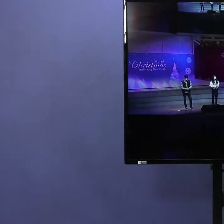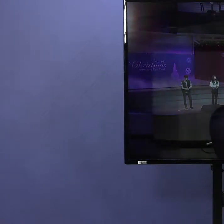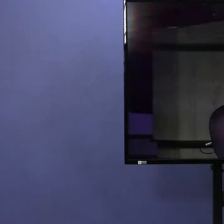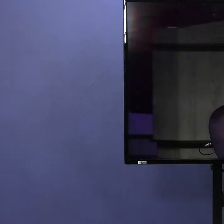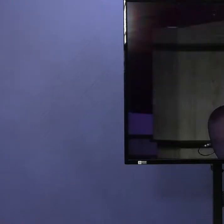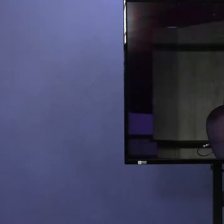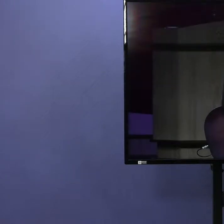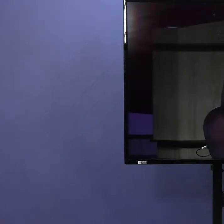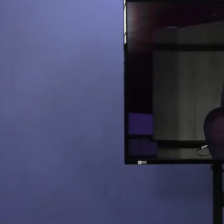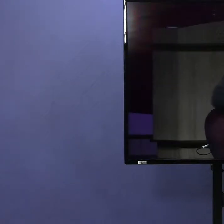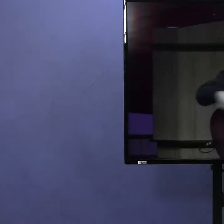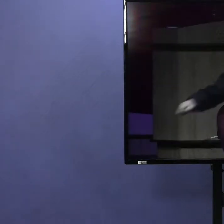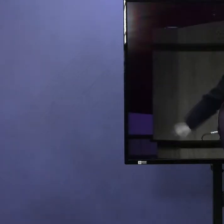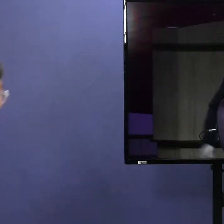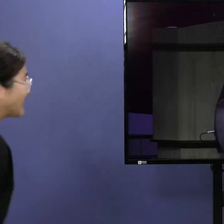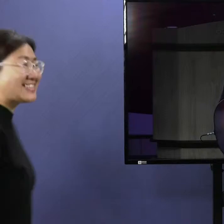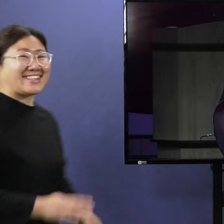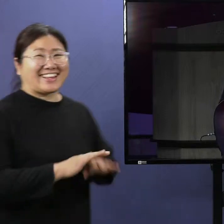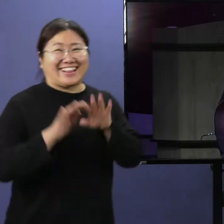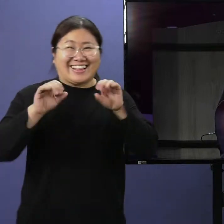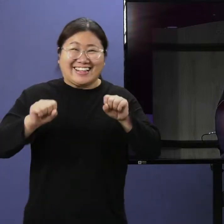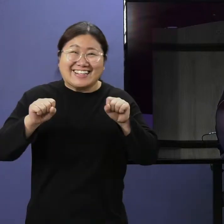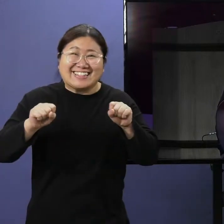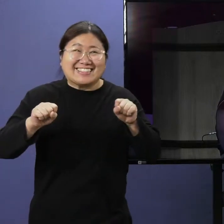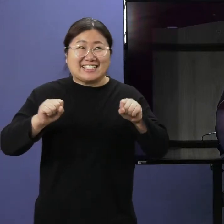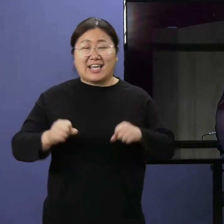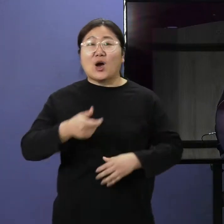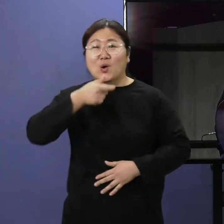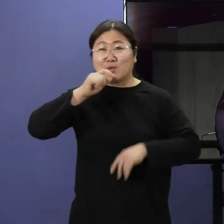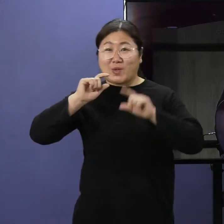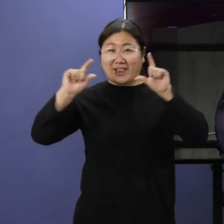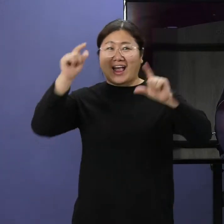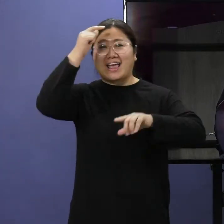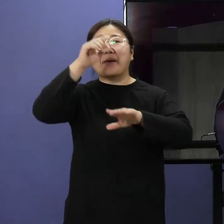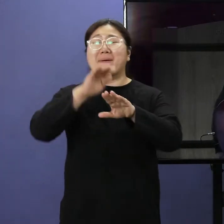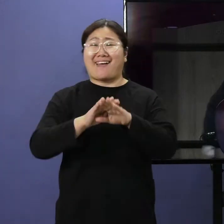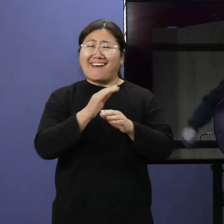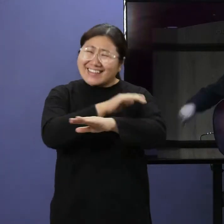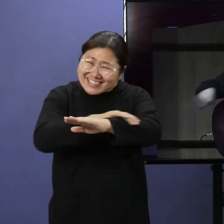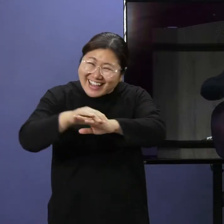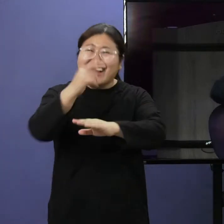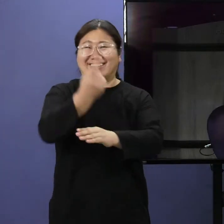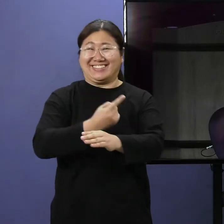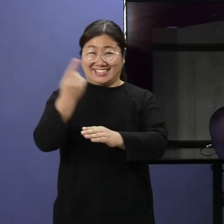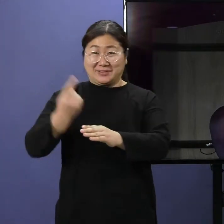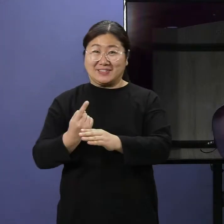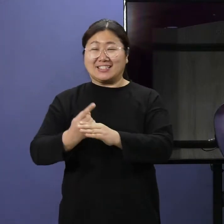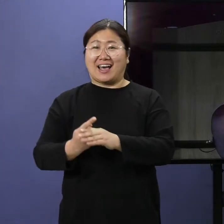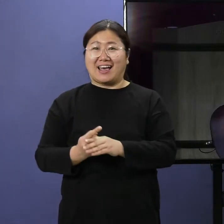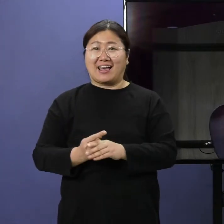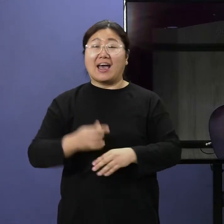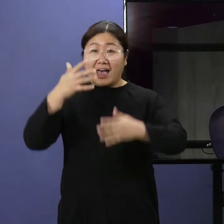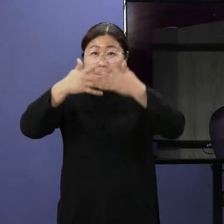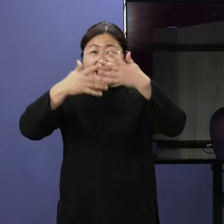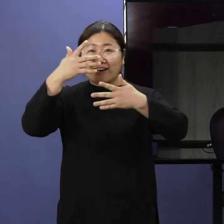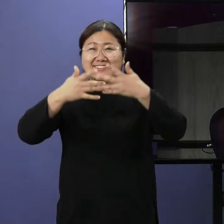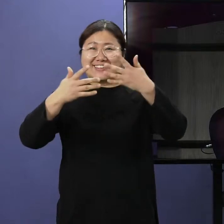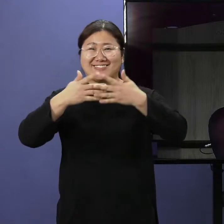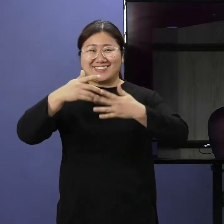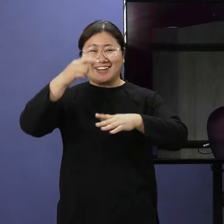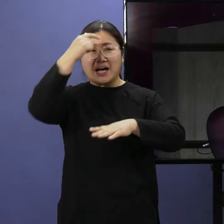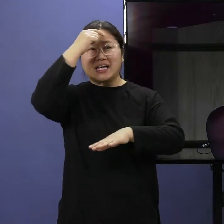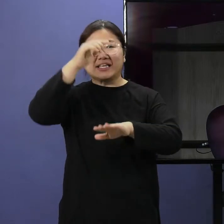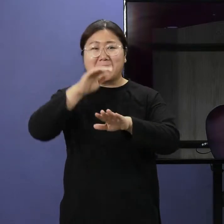네, 오늘 수요예배 여러분들 잘 오셨습니다. 우리 또 영상으로도 우리 예배 자리에 오신 모든 분들 주님의 이름으로